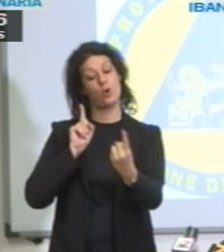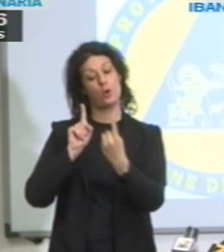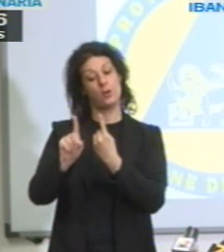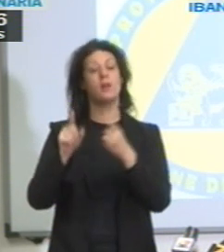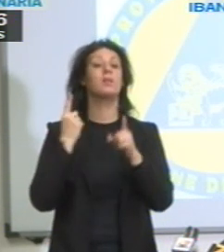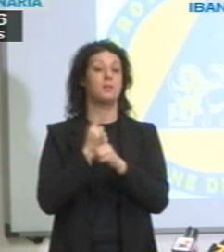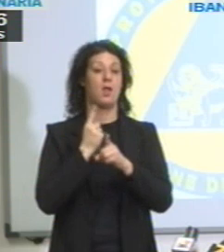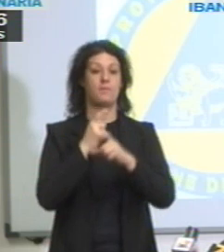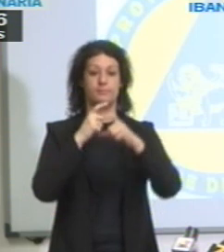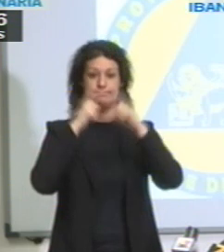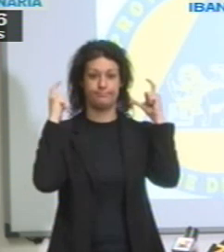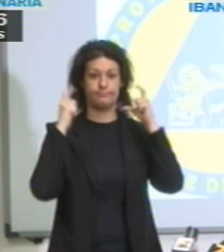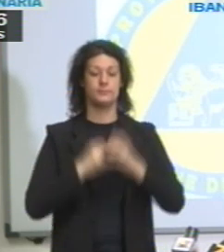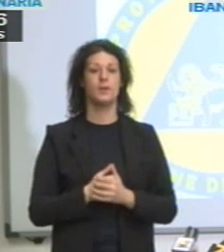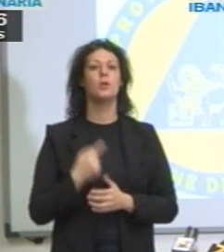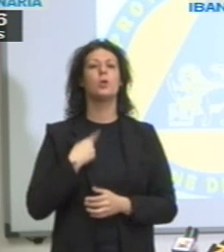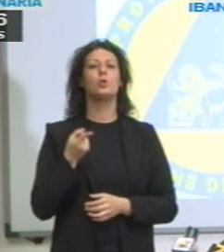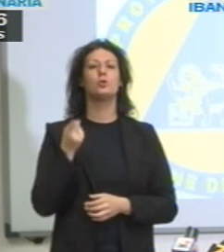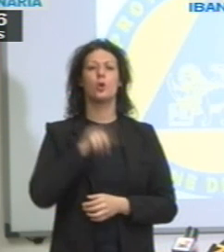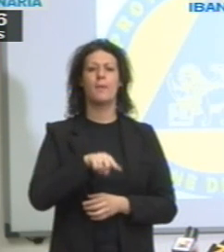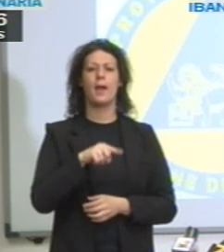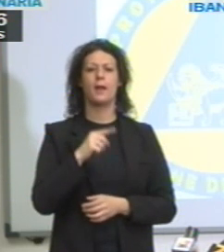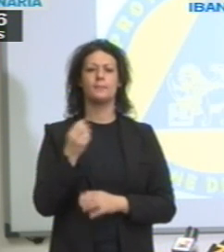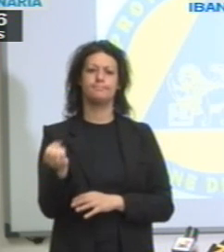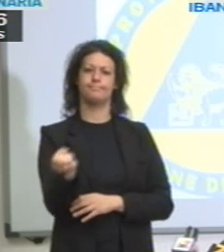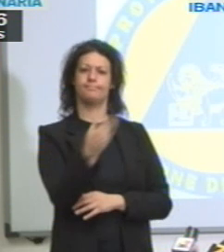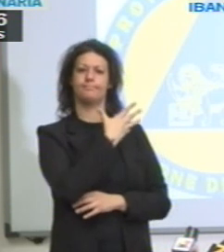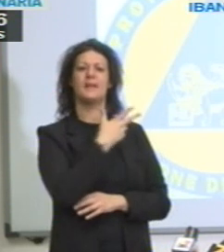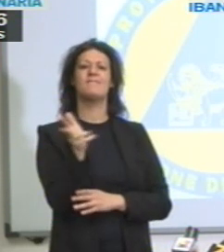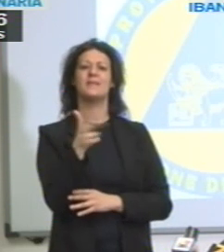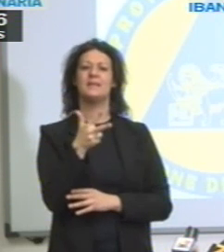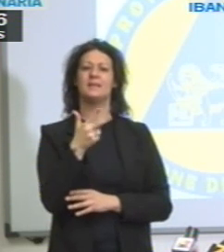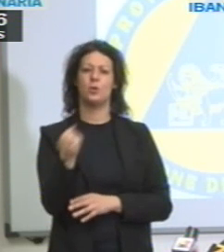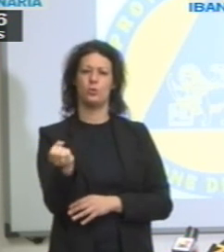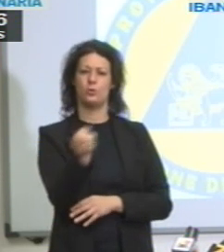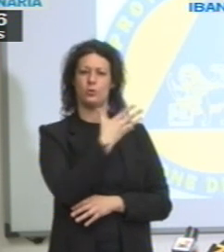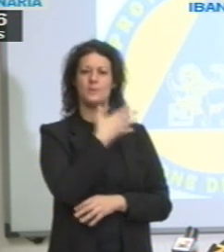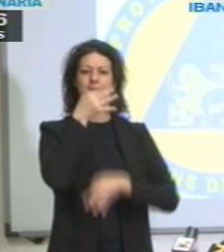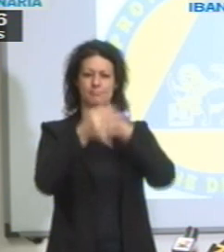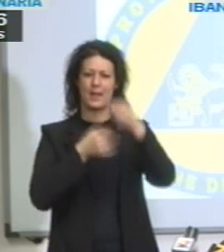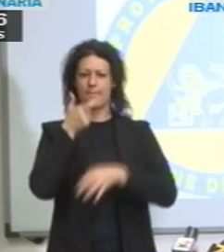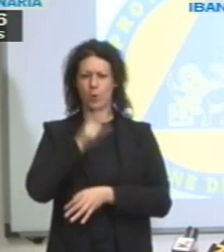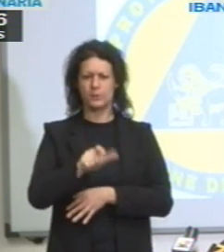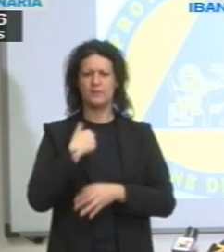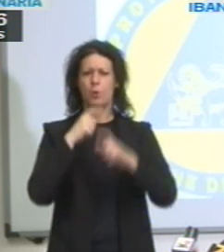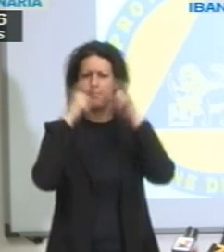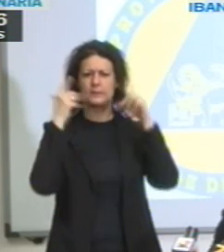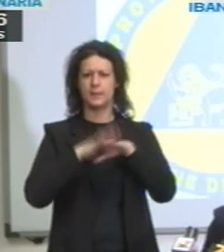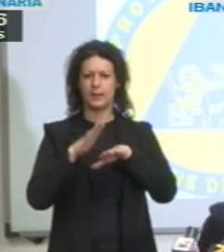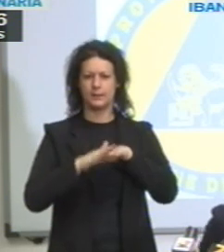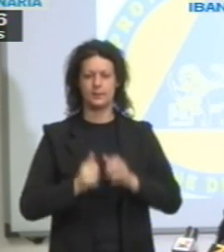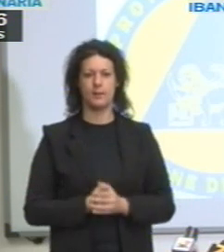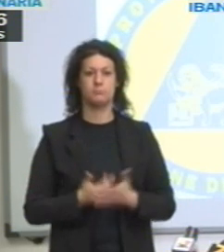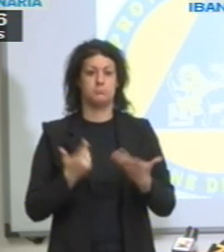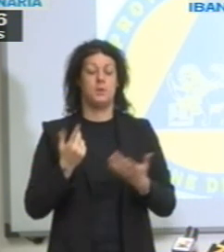domani riproietterò il video che vi ho proiettato, che dà una dimensione perché dico questo. Uno giustamente dice: ma vado in una